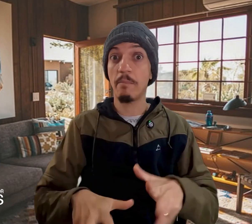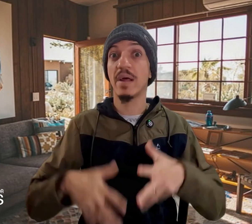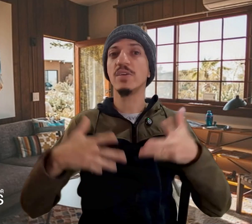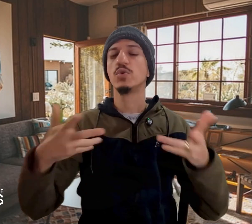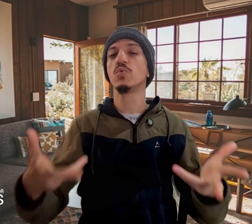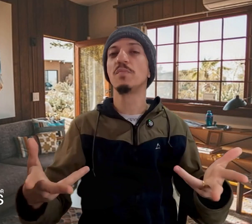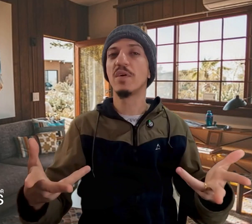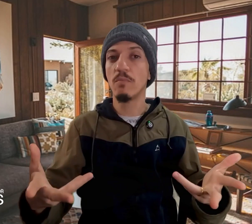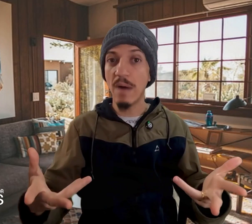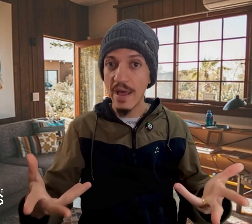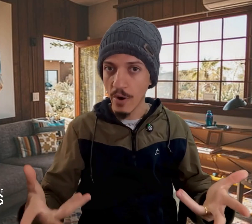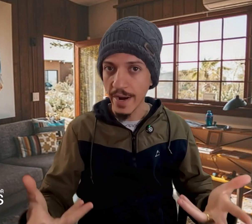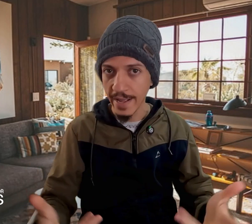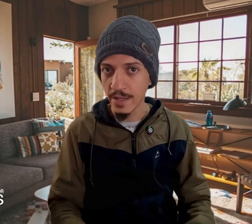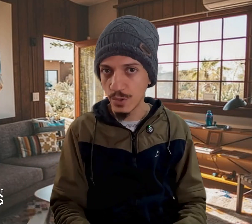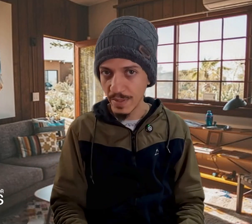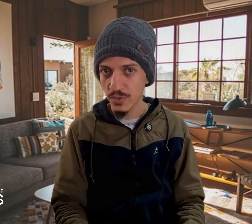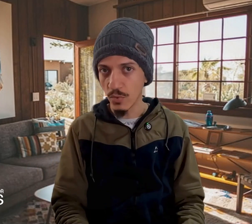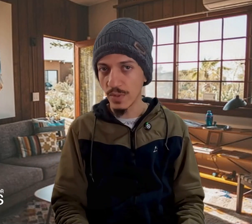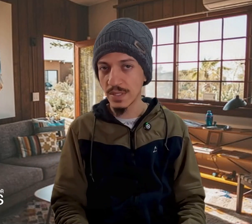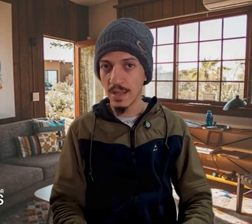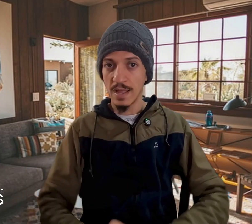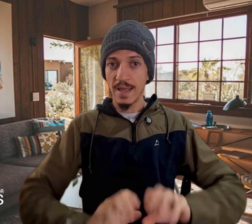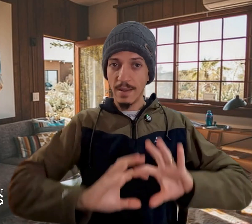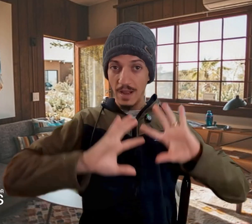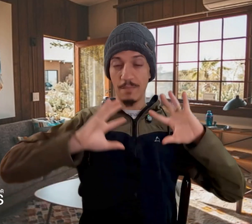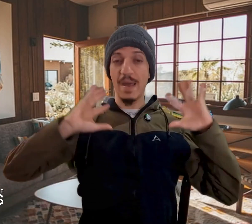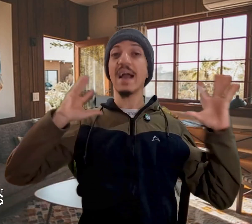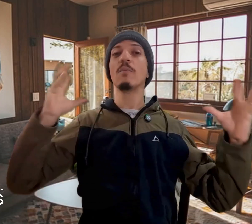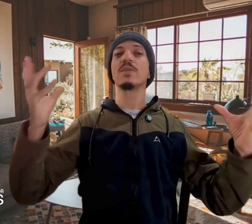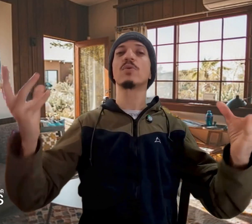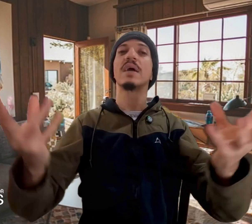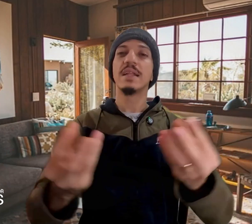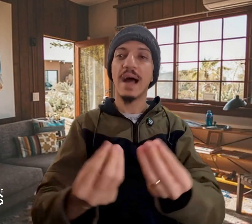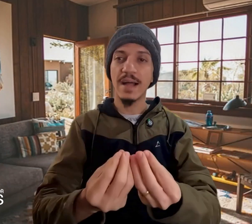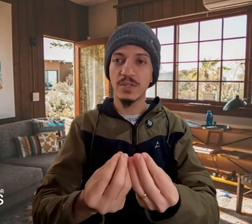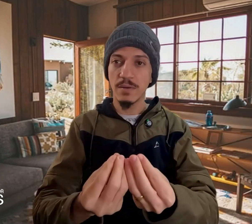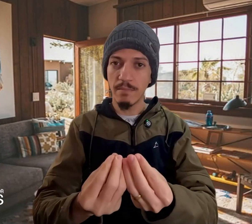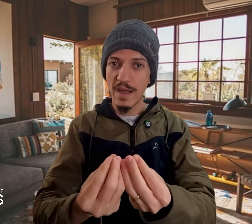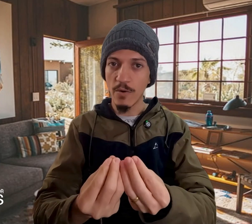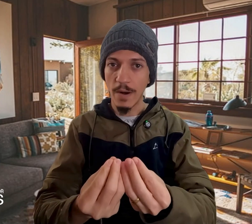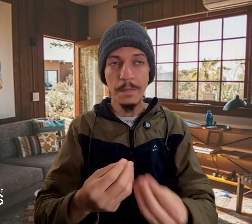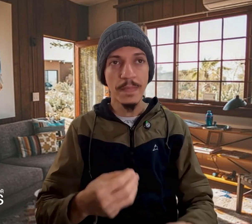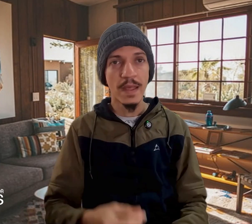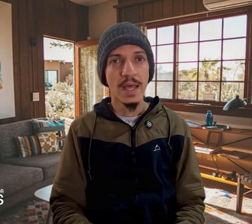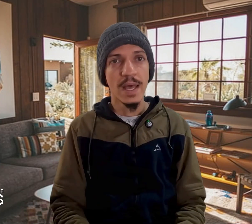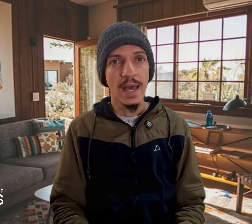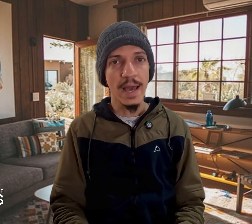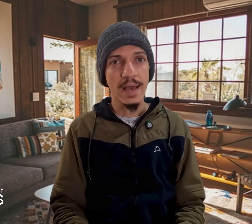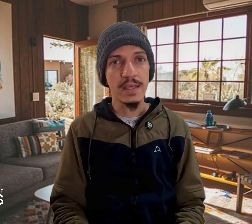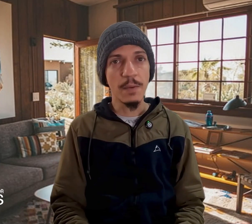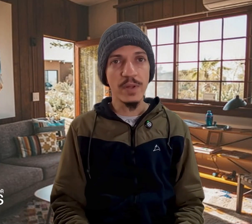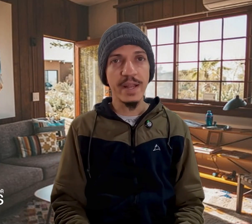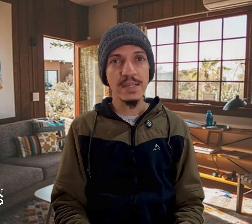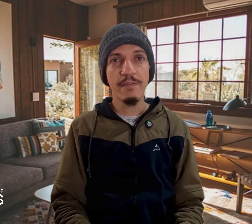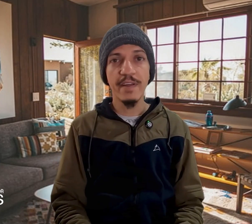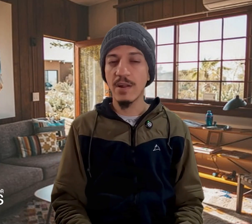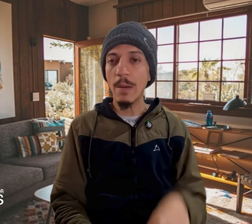abrange um número maior ainda de pessoas. Ele pega uma totalidade maior, que poderia se referir não apenas